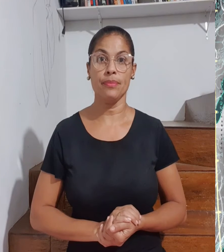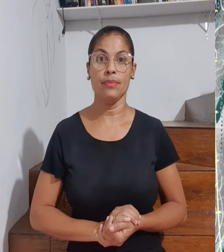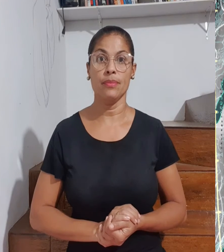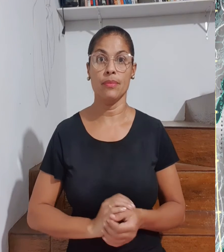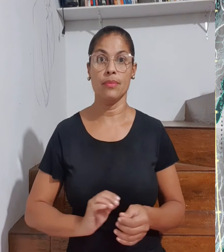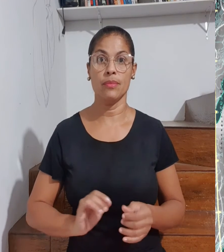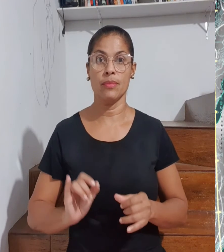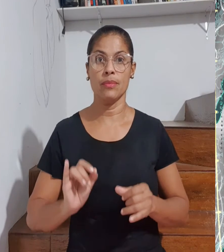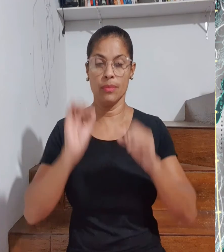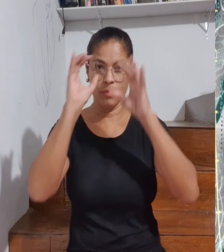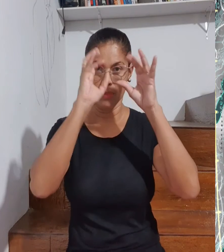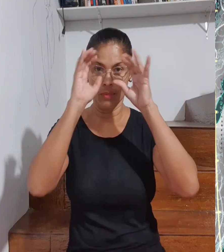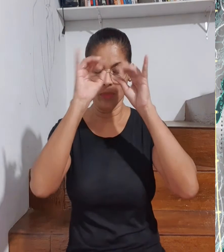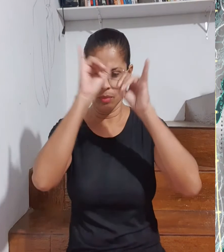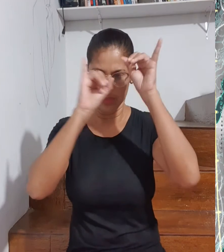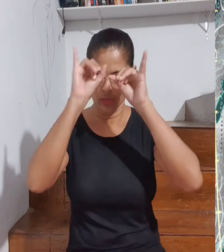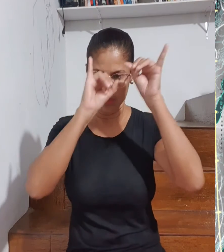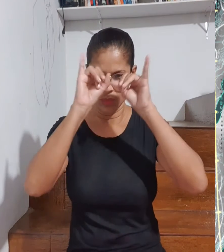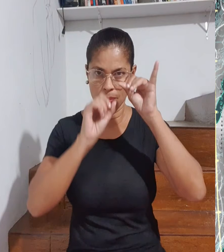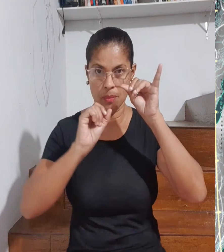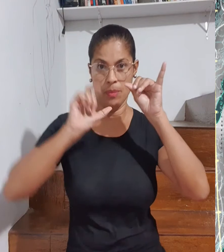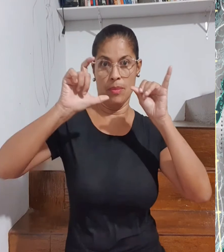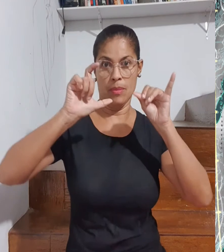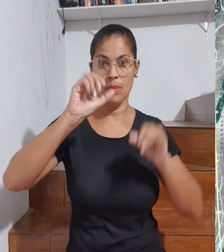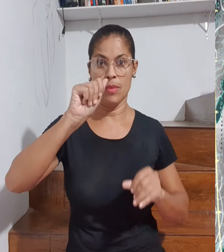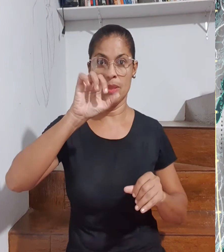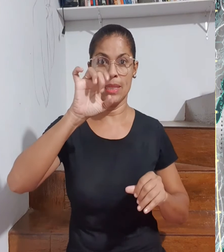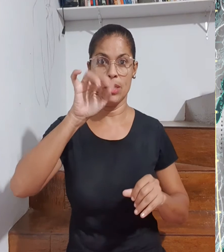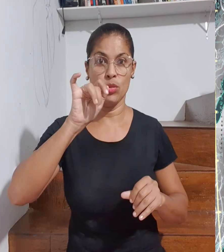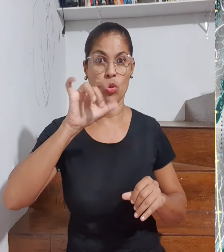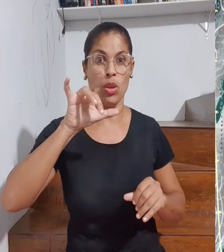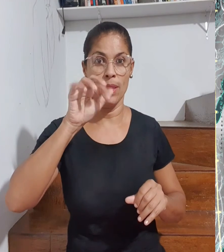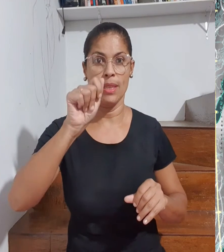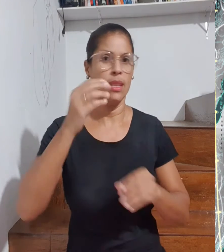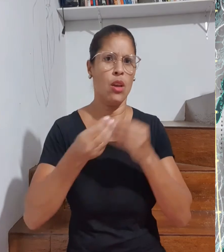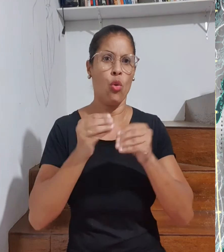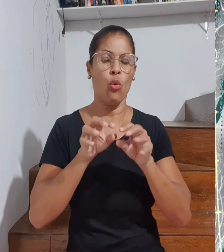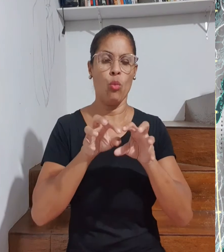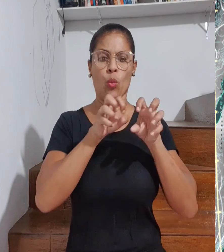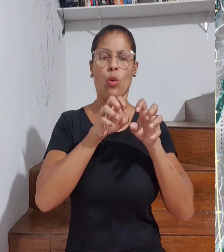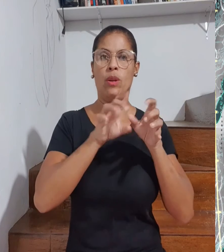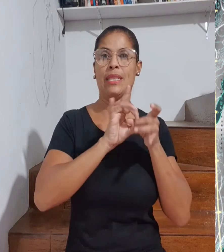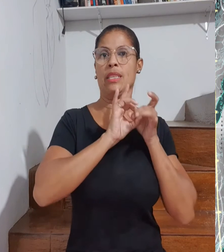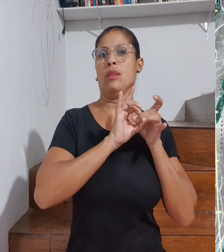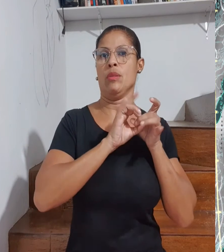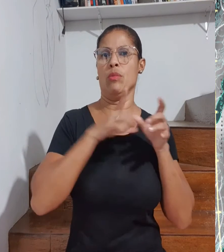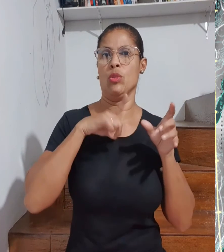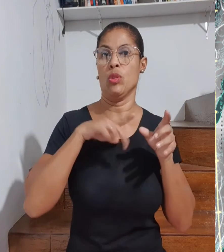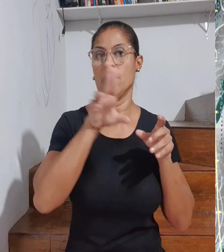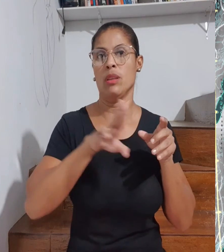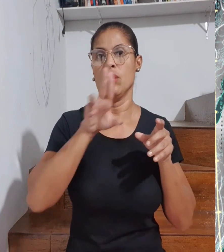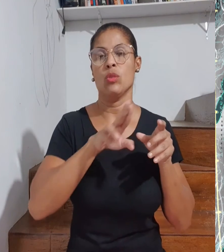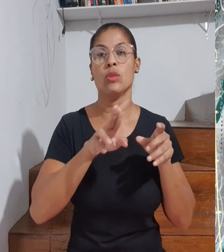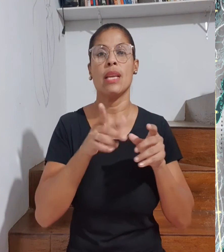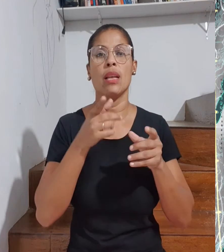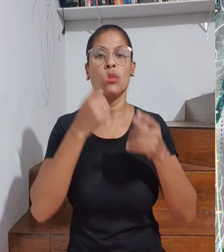Por aumentar as concentrações cerebrais de acetilcolina, alguns inibidores das colinesterases têm sido usados no